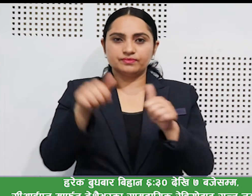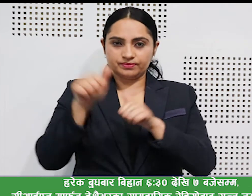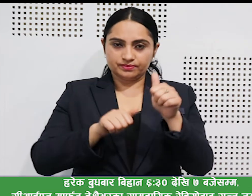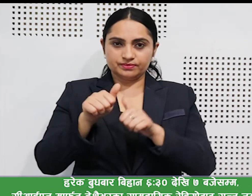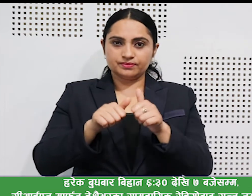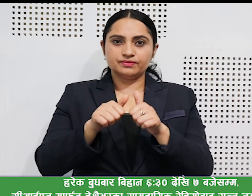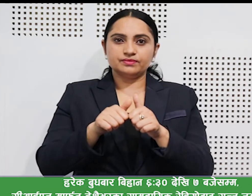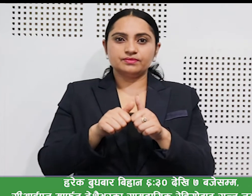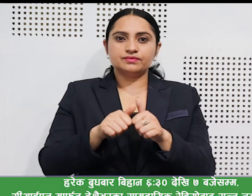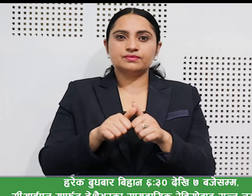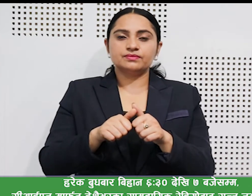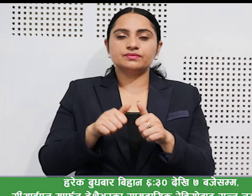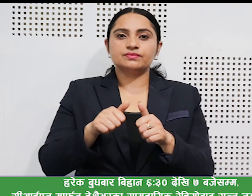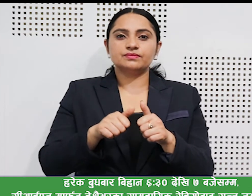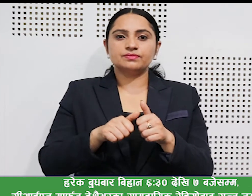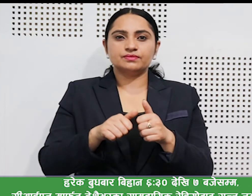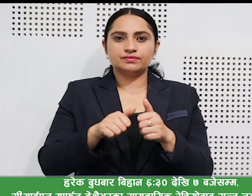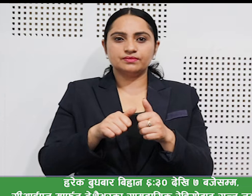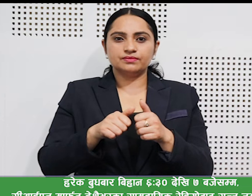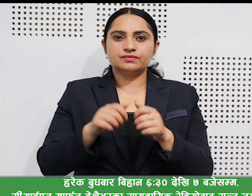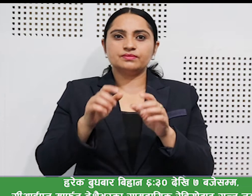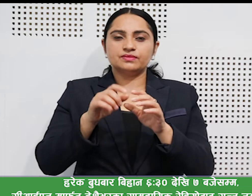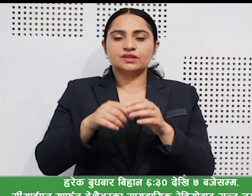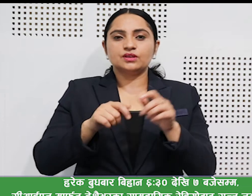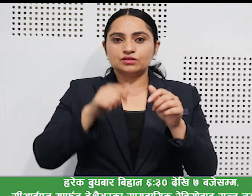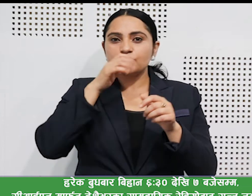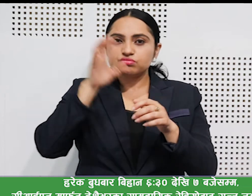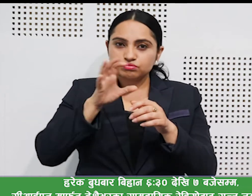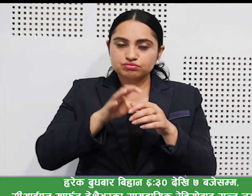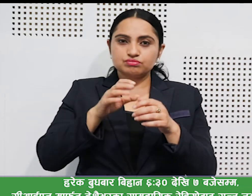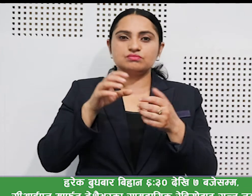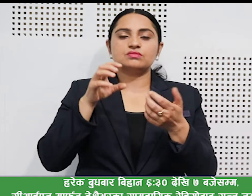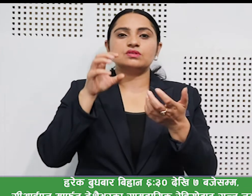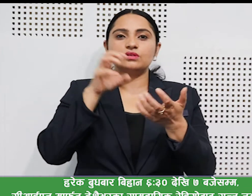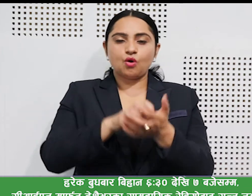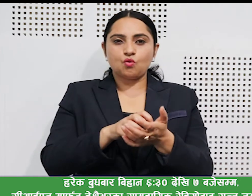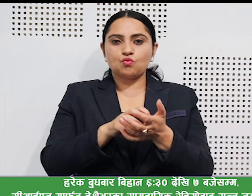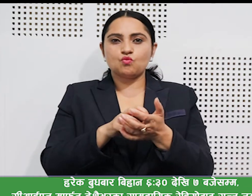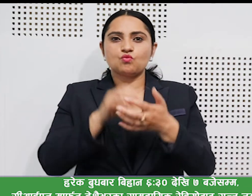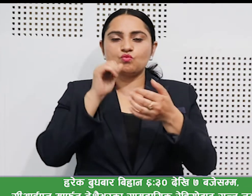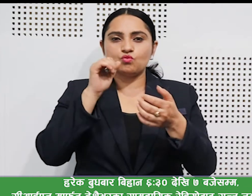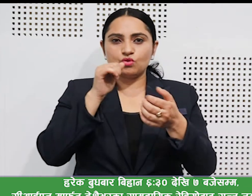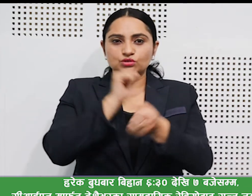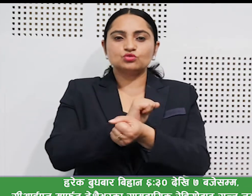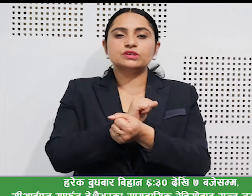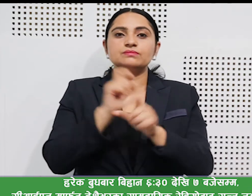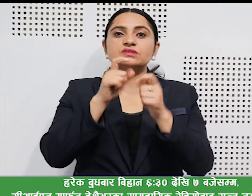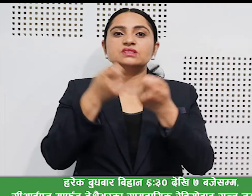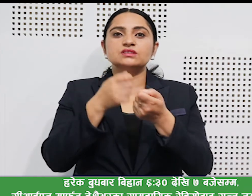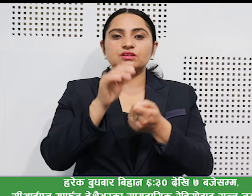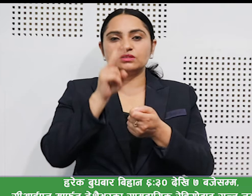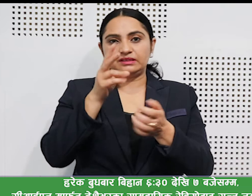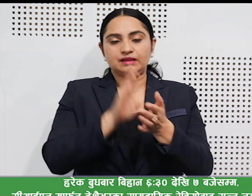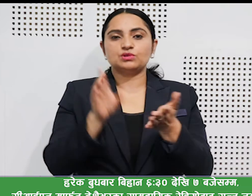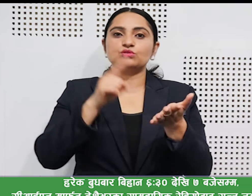ठुलो वर्षा भयो त्यसबाट सङ्कटग्रस्त क्षेत्र घोषणा भएका 33वटा स्थानीय तह छन्। त्यो 33वटा स्थानीय तहबाट सुरु गरेका छौँ लोकल